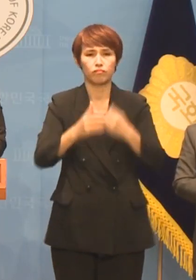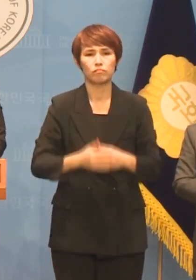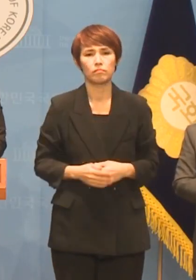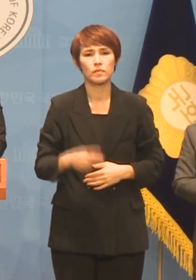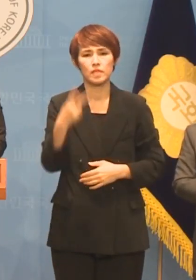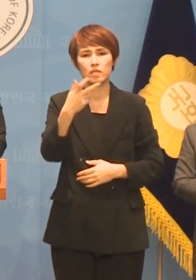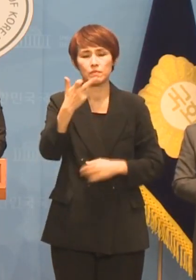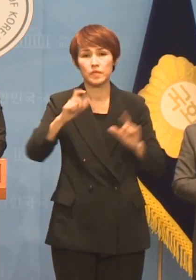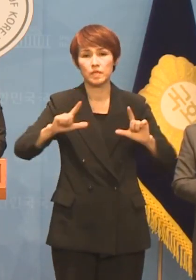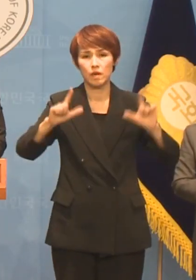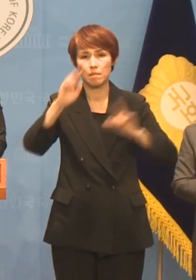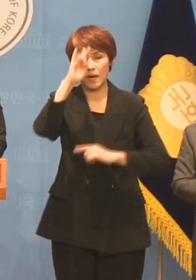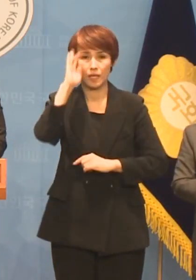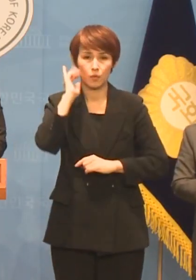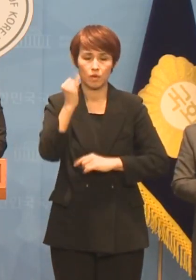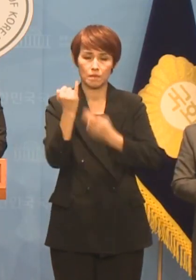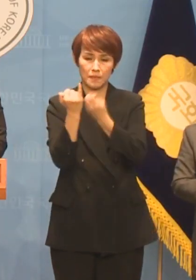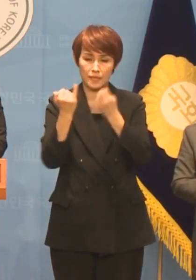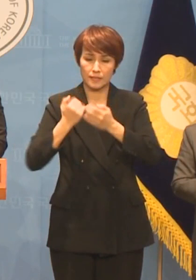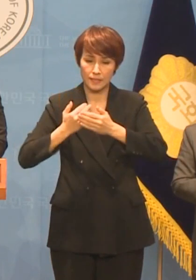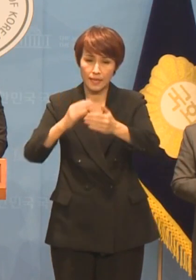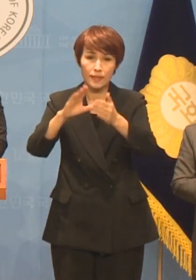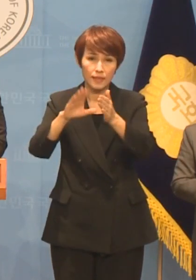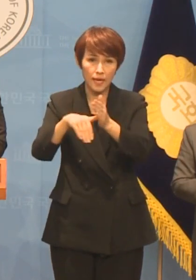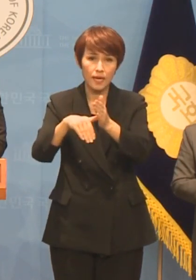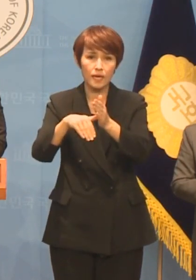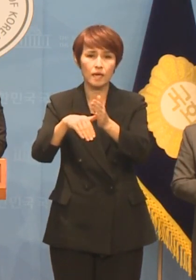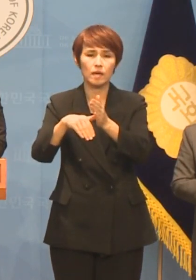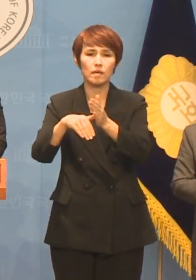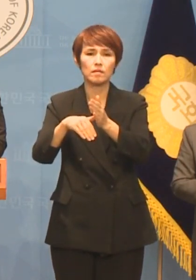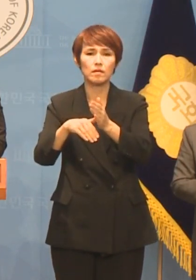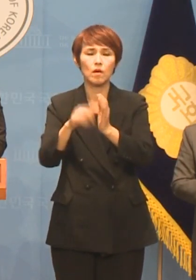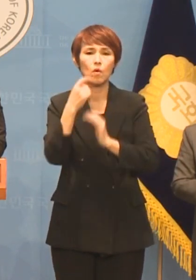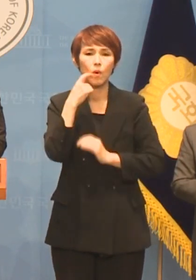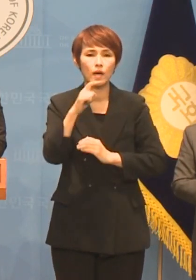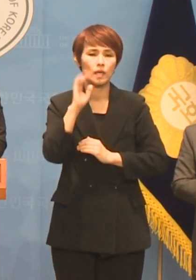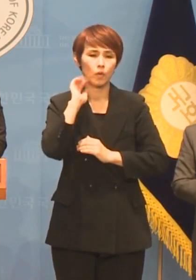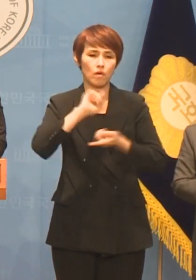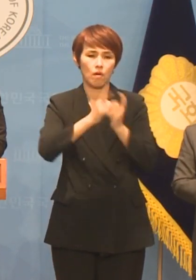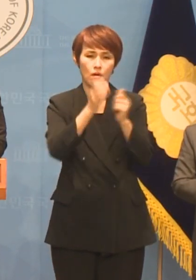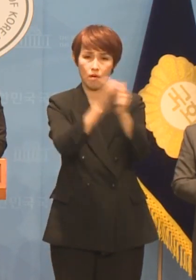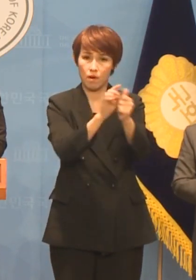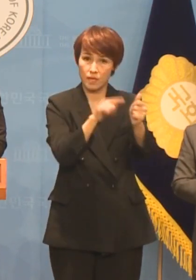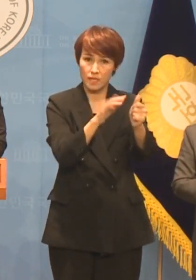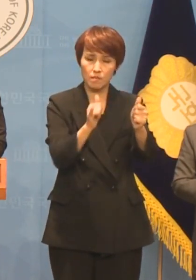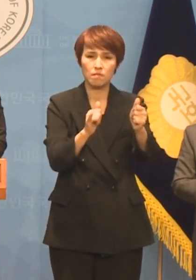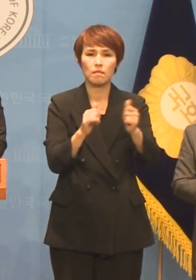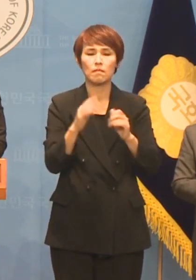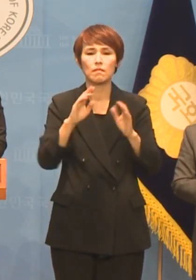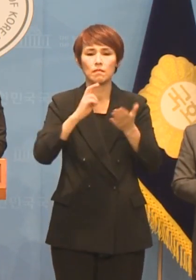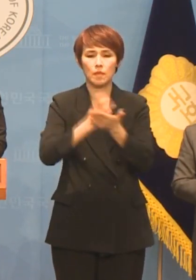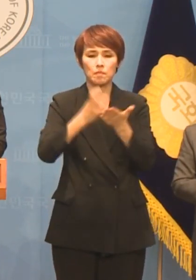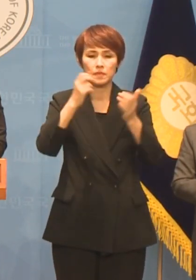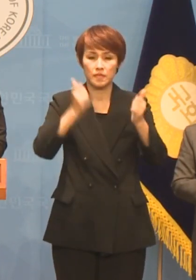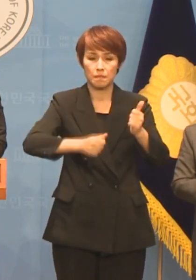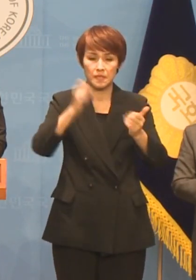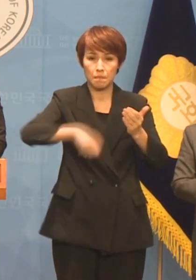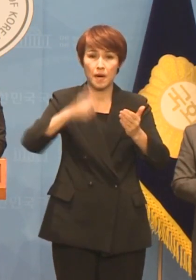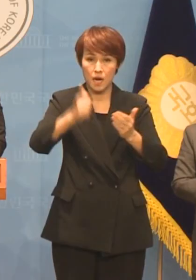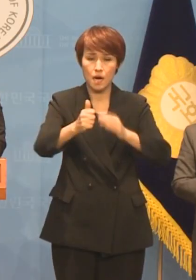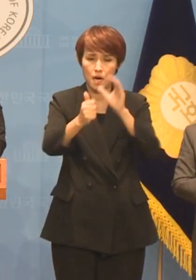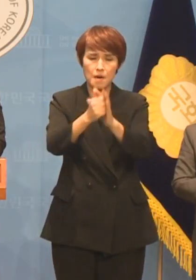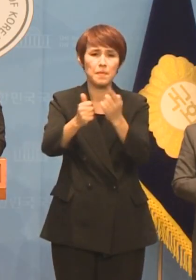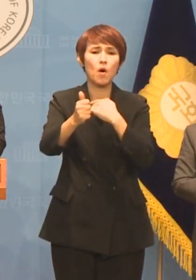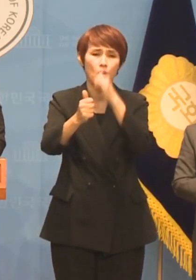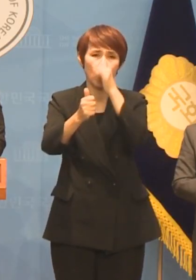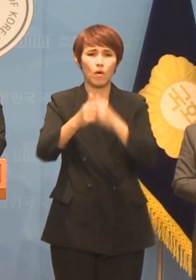2017년 박근혜 전 대통령 탄핵 심판이 진행되던 당시 황교안 대통령 권한대행이 이선의 헌법재판관을 임명한